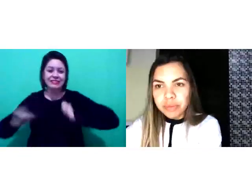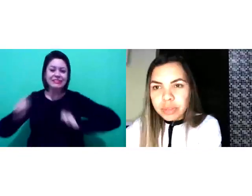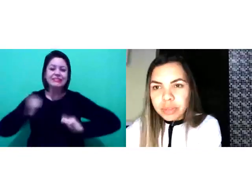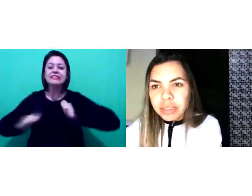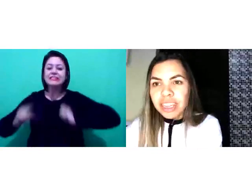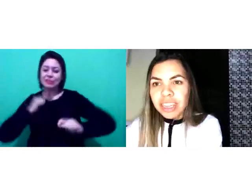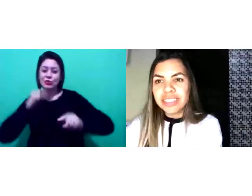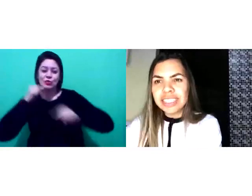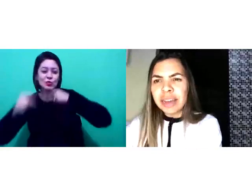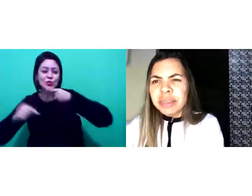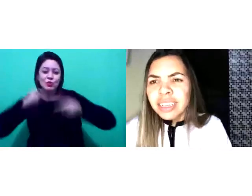Vocês sabem,